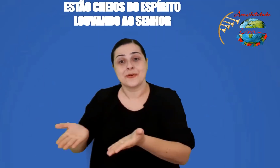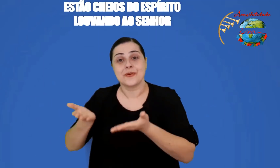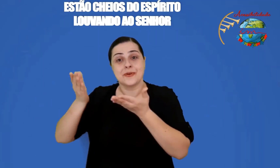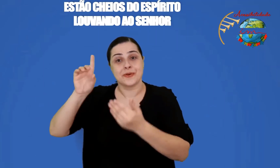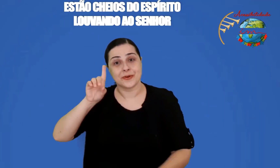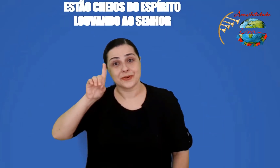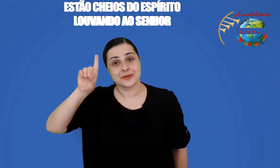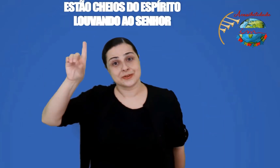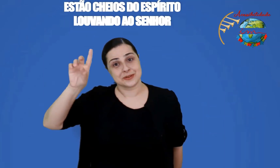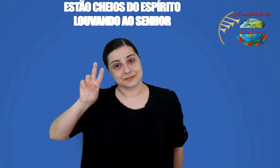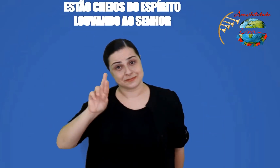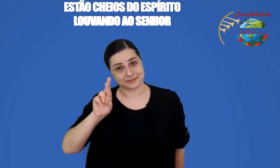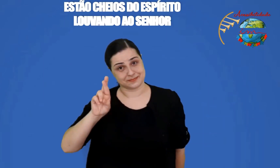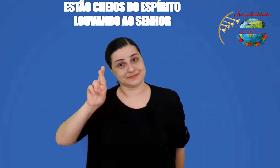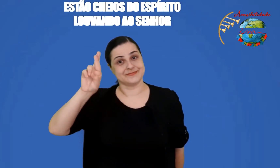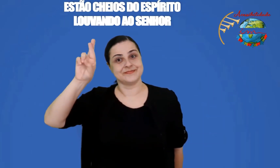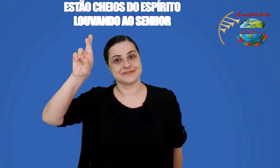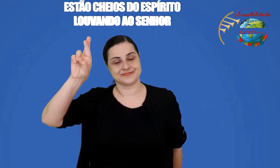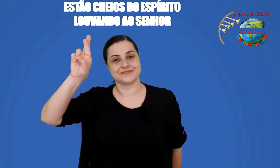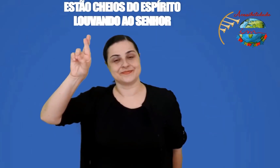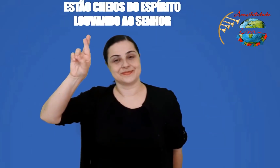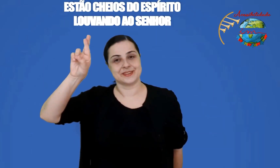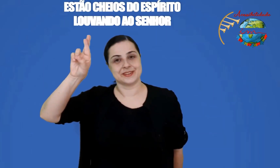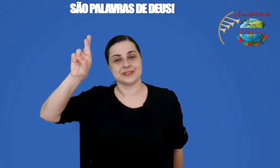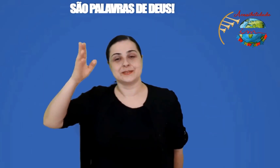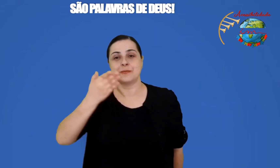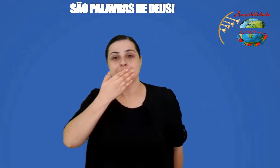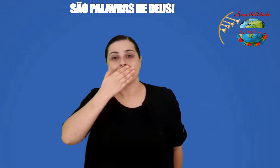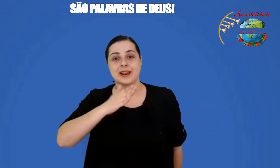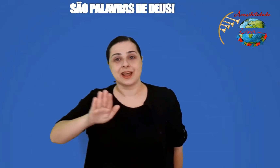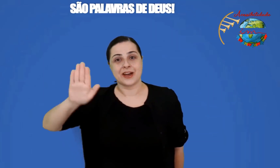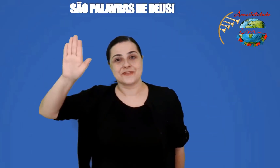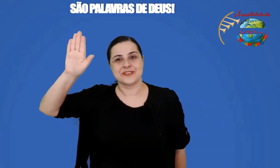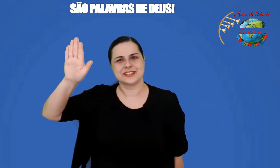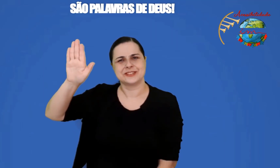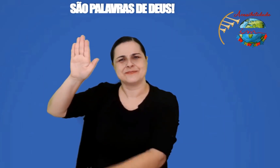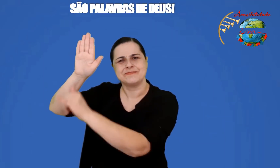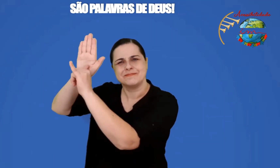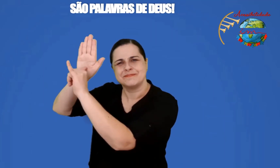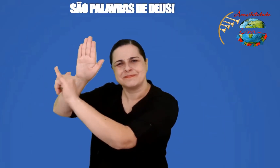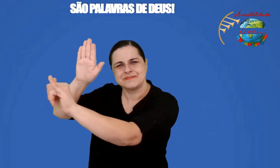Thank you.